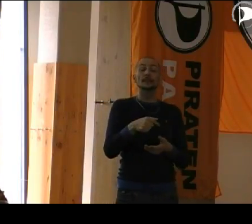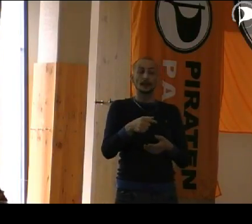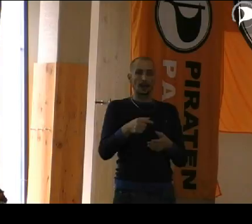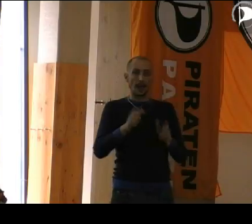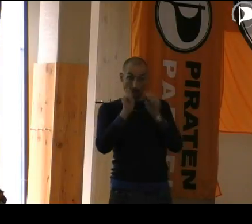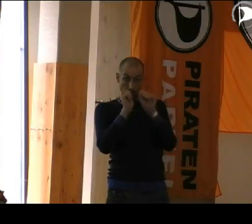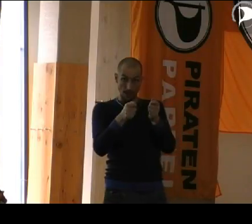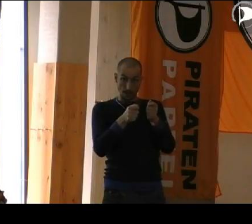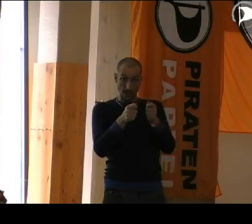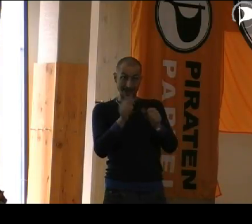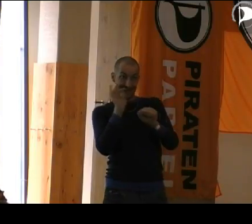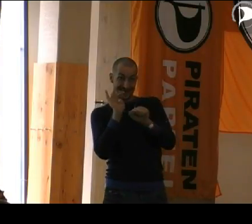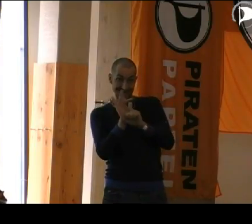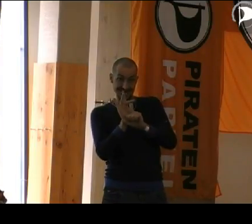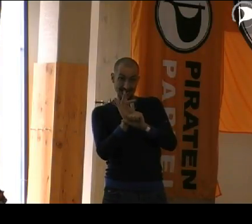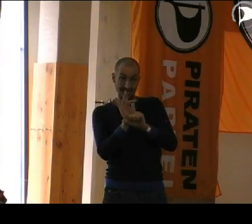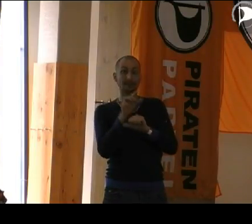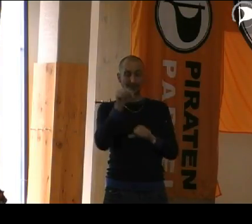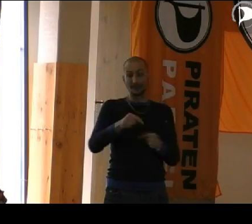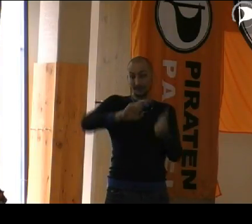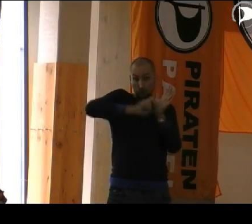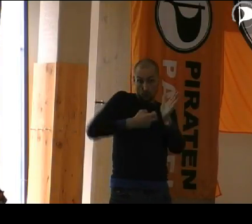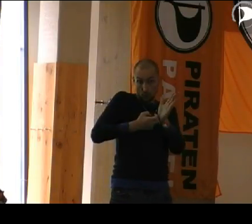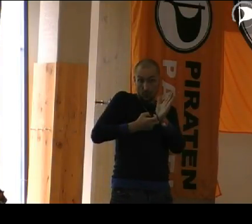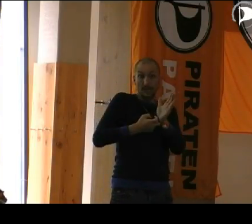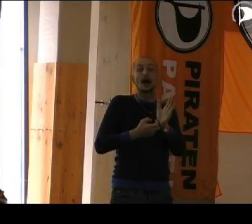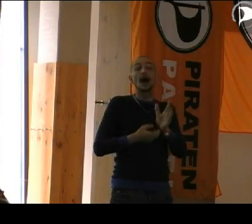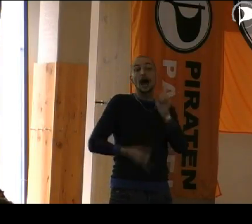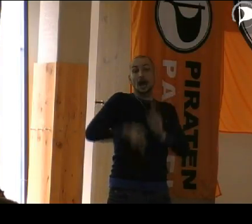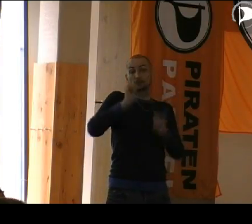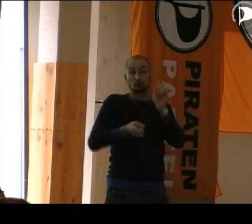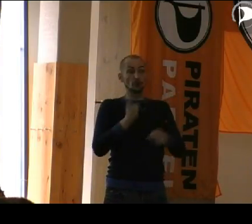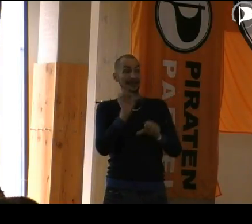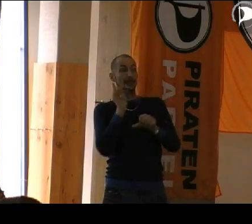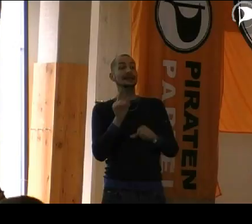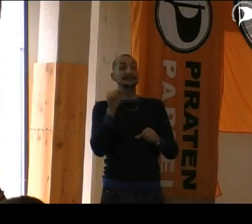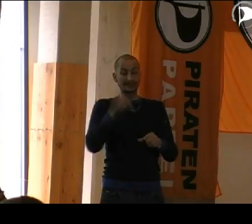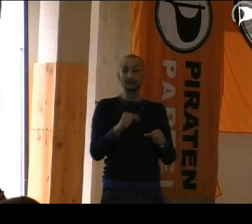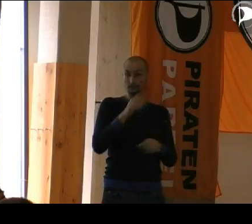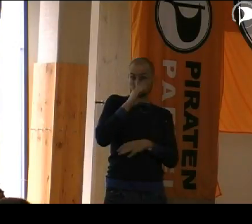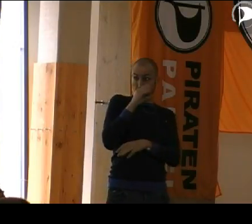antrag auf wiederholung der abstimmung gegen die liebe ja natürlich